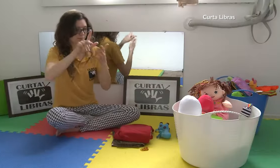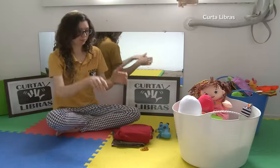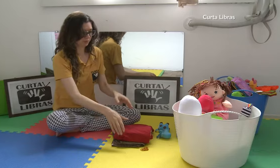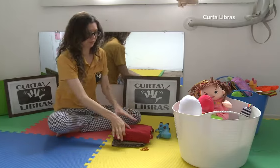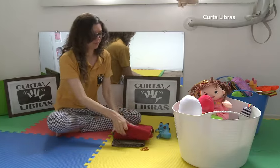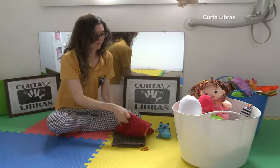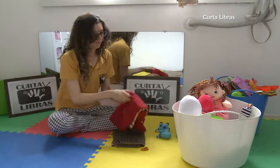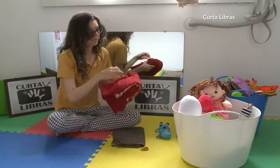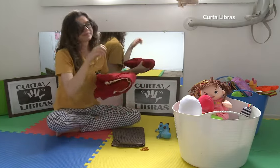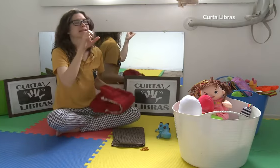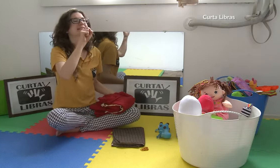diferentes tipos de sling.